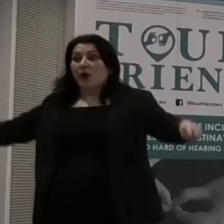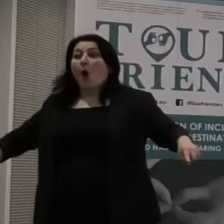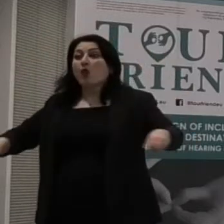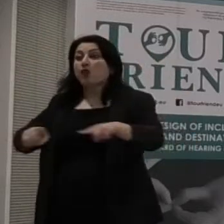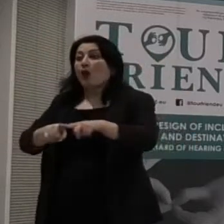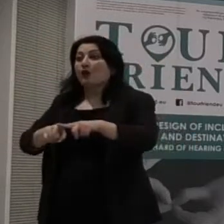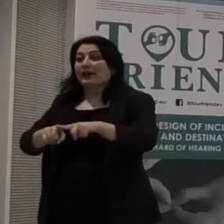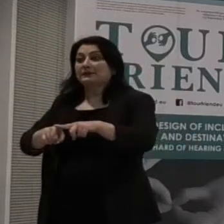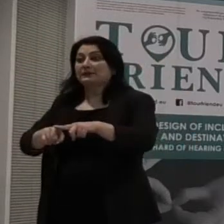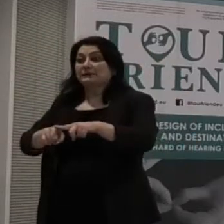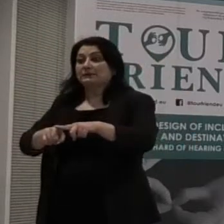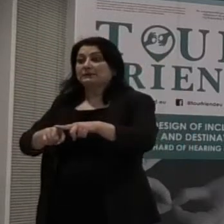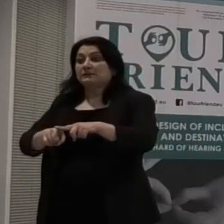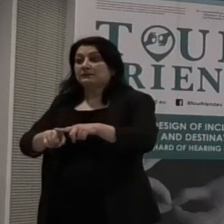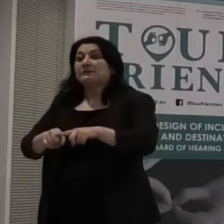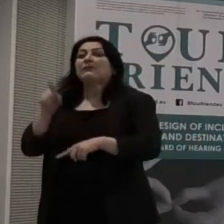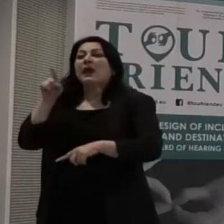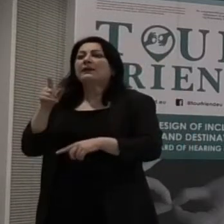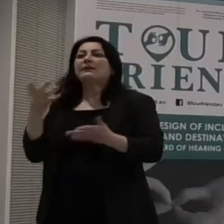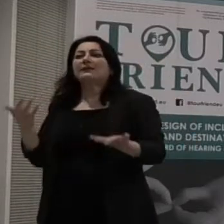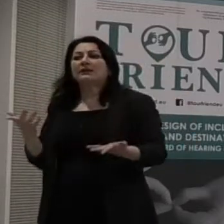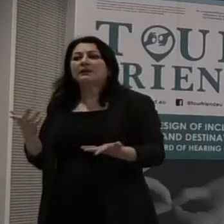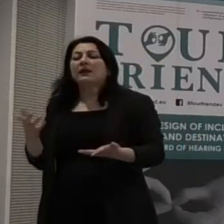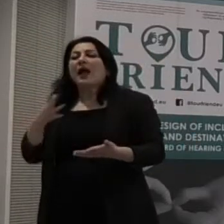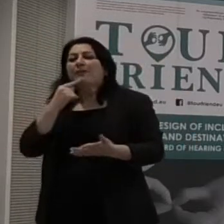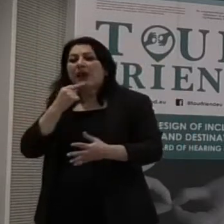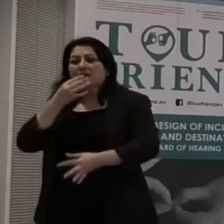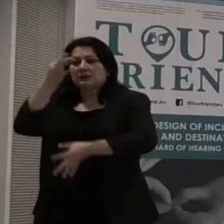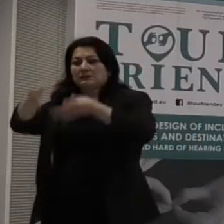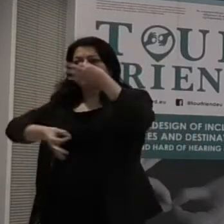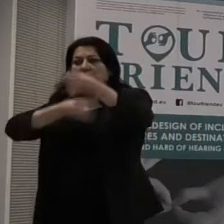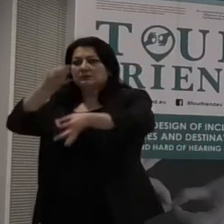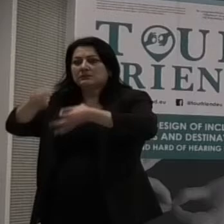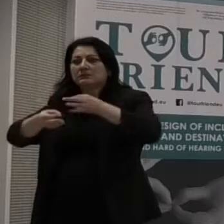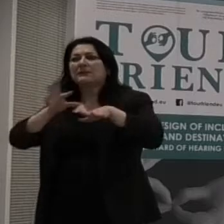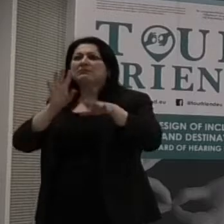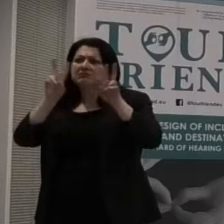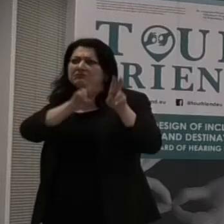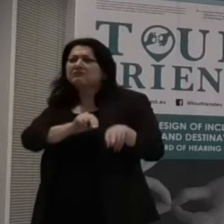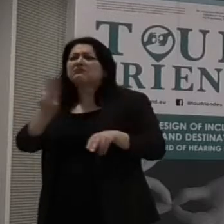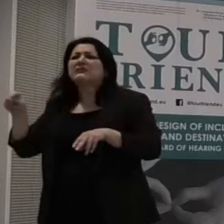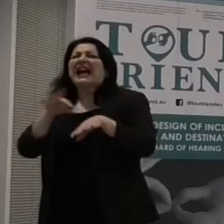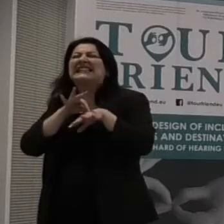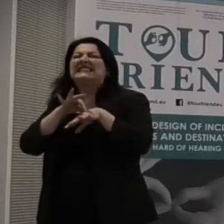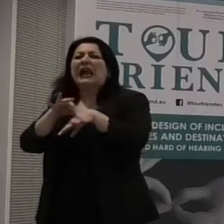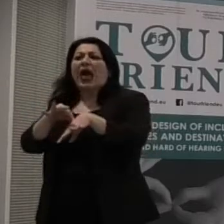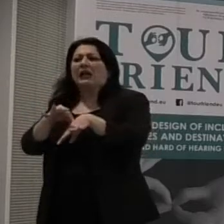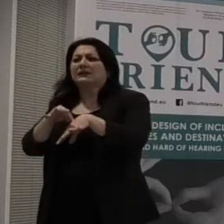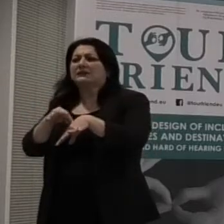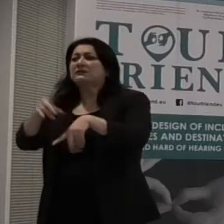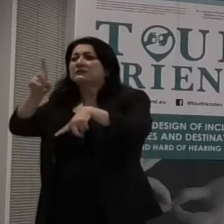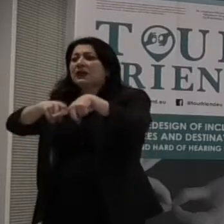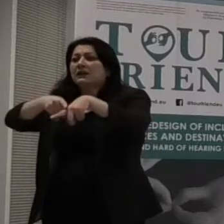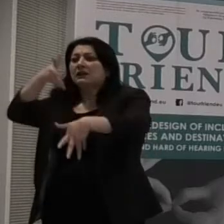όπου ουσιαστικά γίνεται ξενάγηση του ορόφου στην ελληνική νοηματική γλώσσα και με ελληνικούς